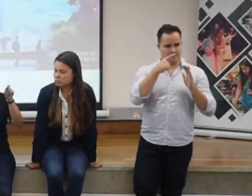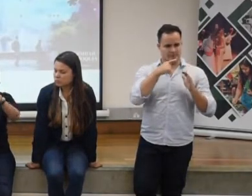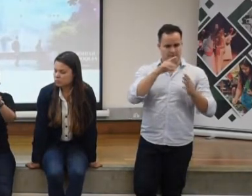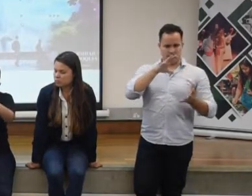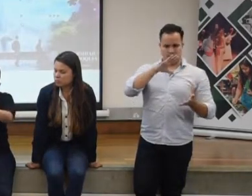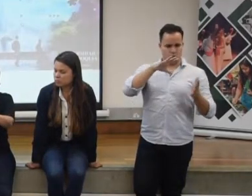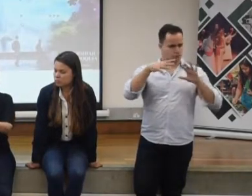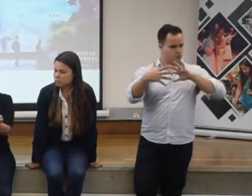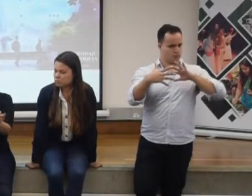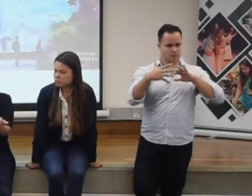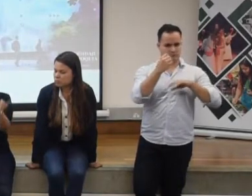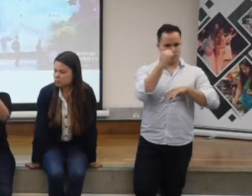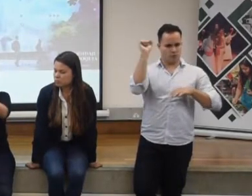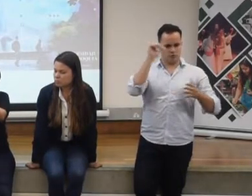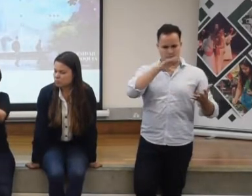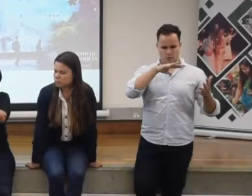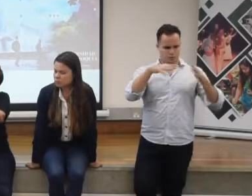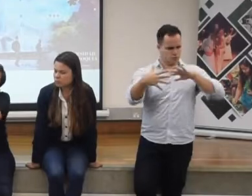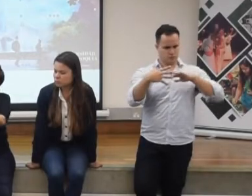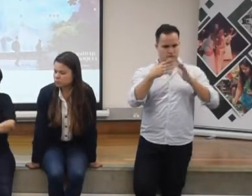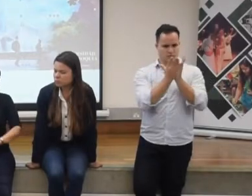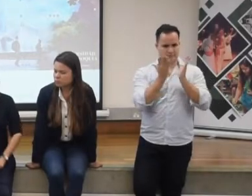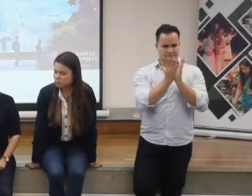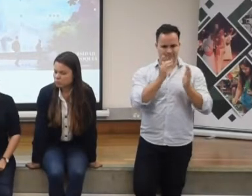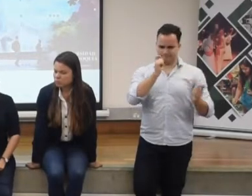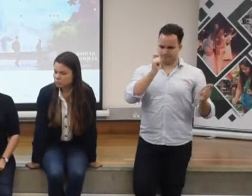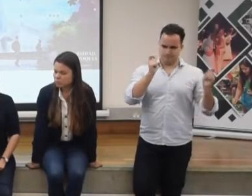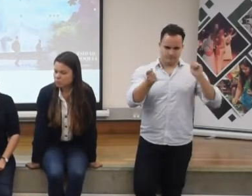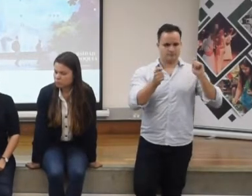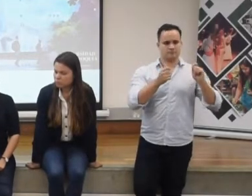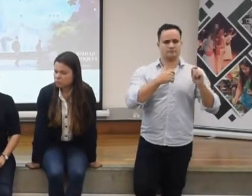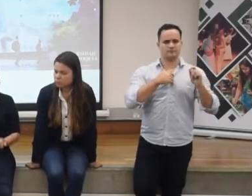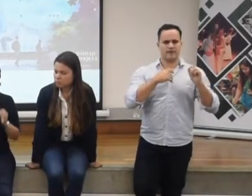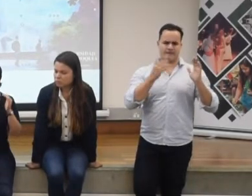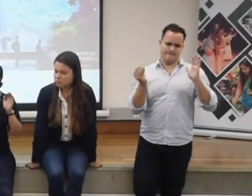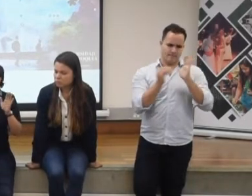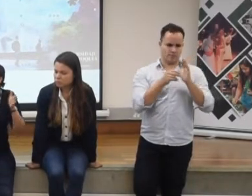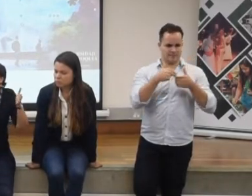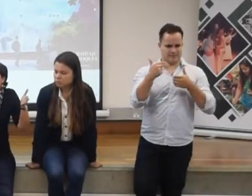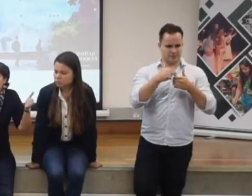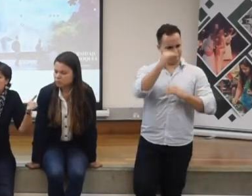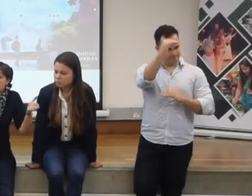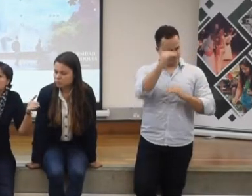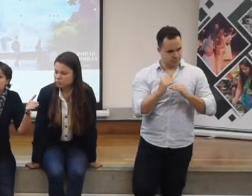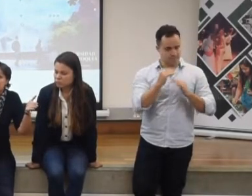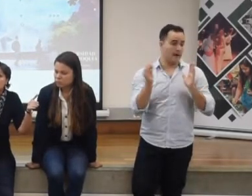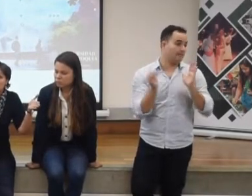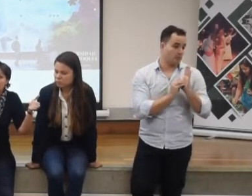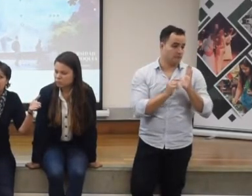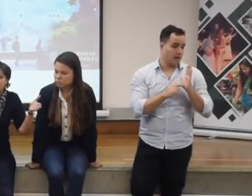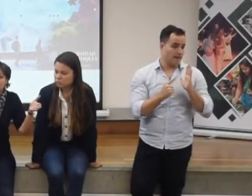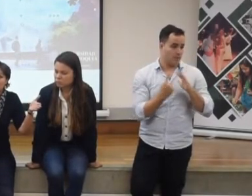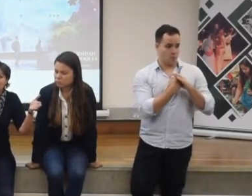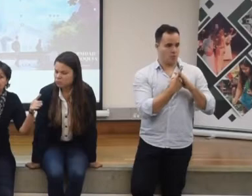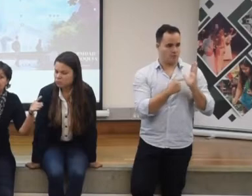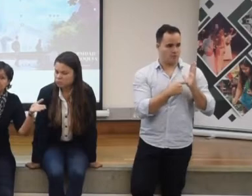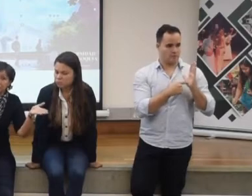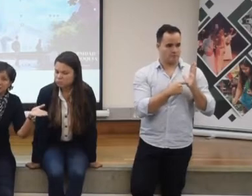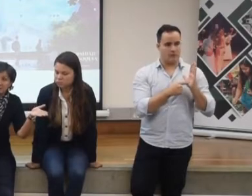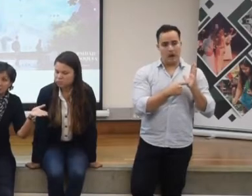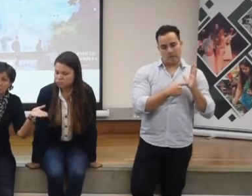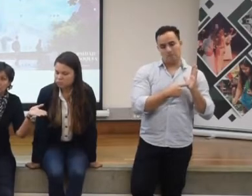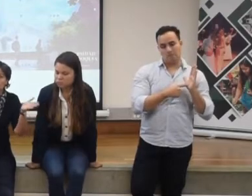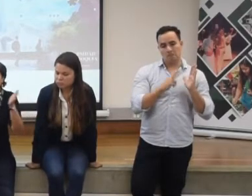revolución educativa aumento de cobertura y contracara reducción de deserción. Entonces uno ve que ese podría ser un buen